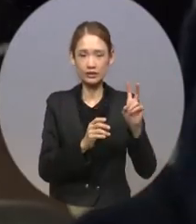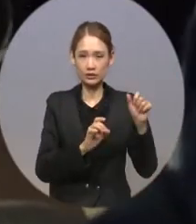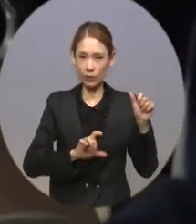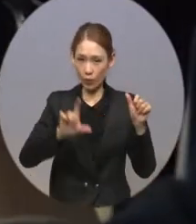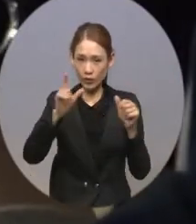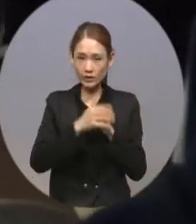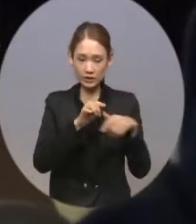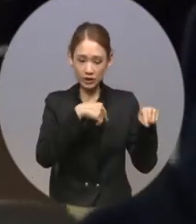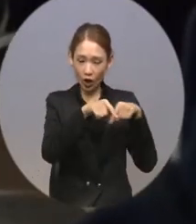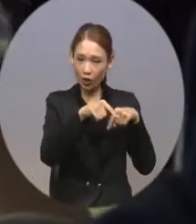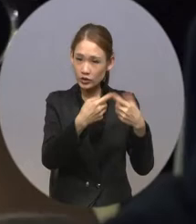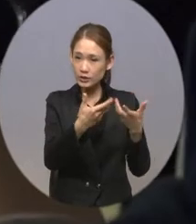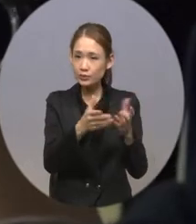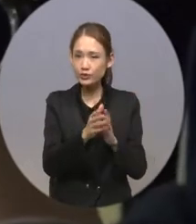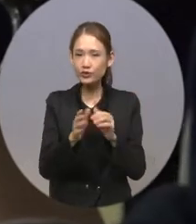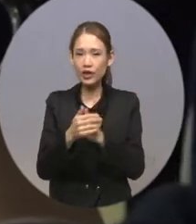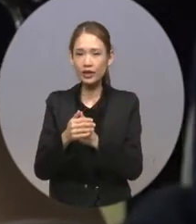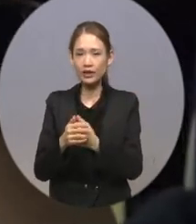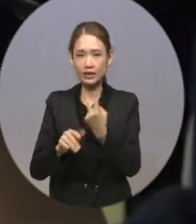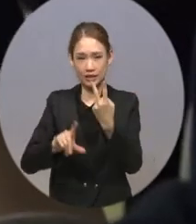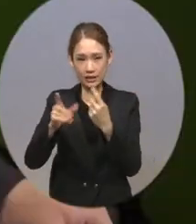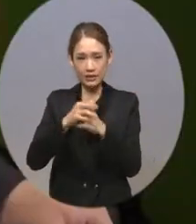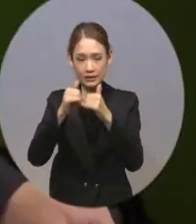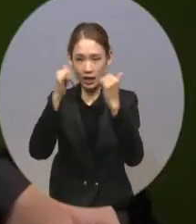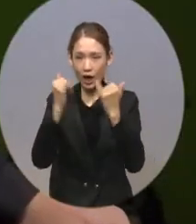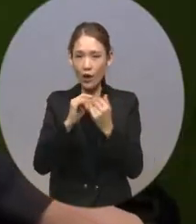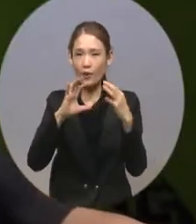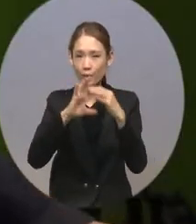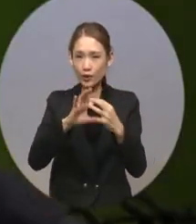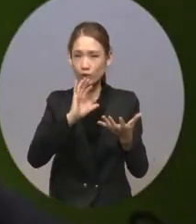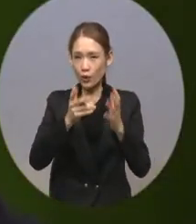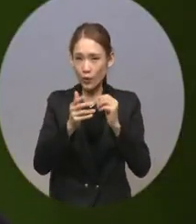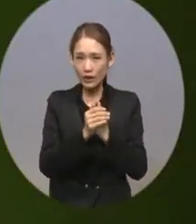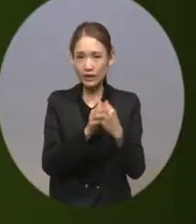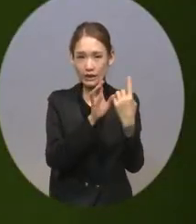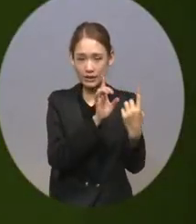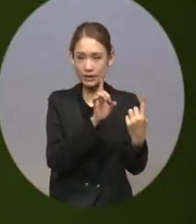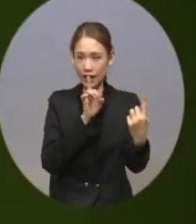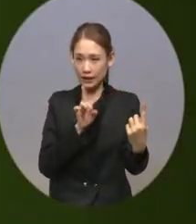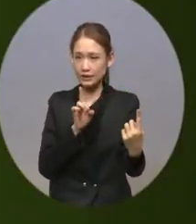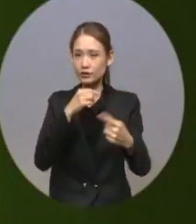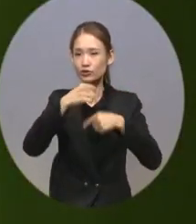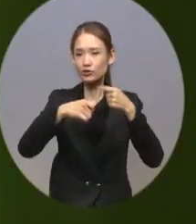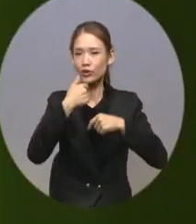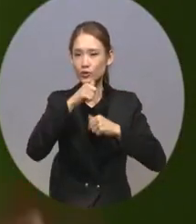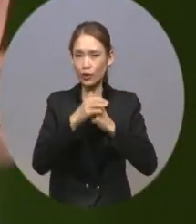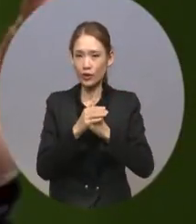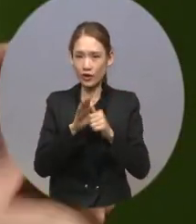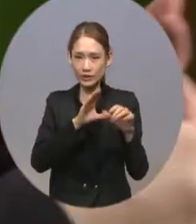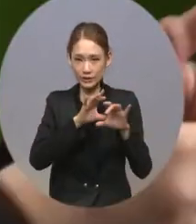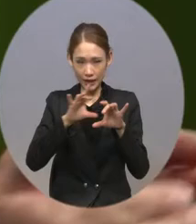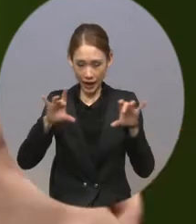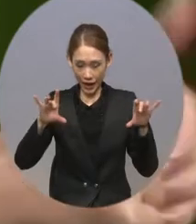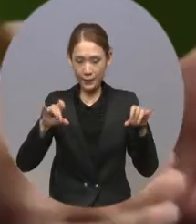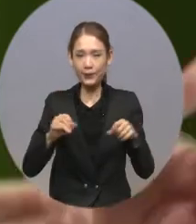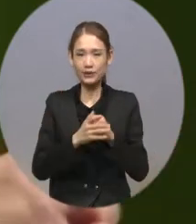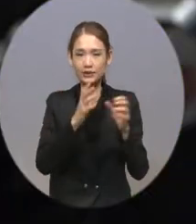정치 분야, 지난 2일 사회 분야 토론을 1대1 수어 통역 서비스와 자막을 포함해 생중계했습니다.